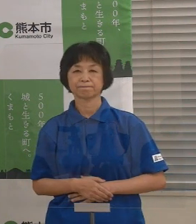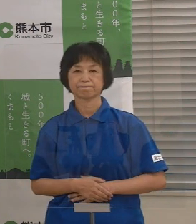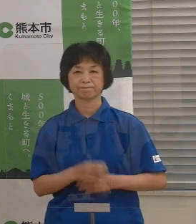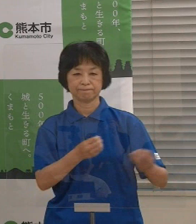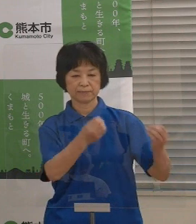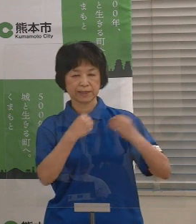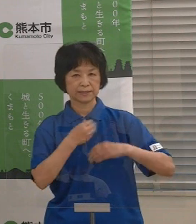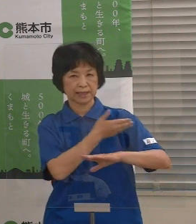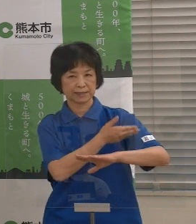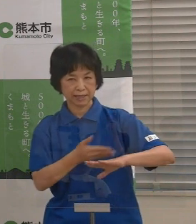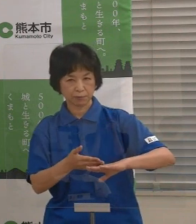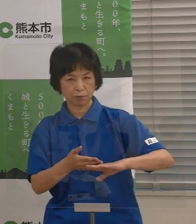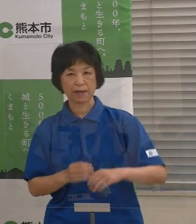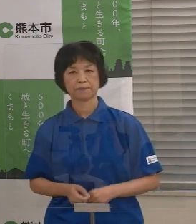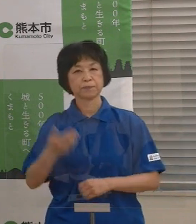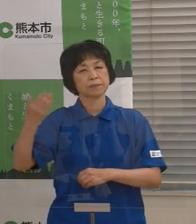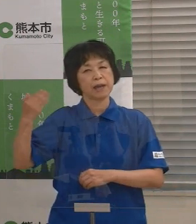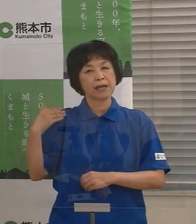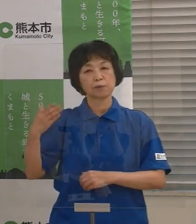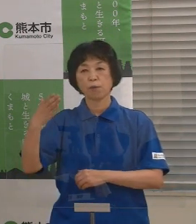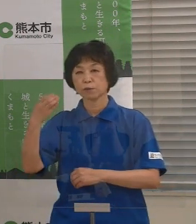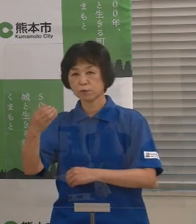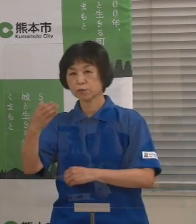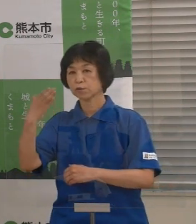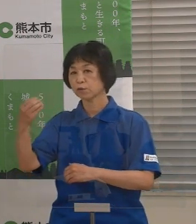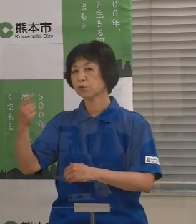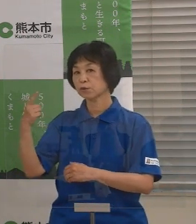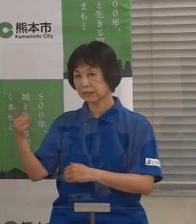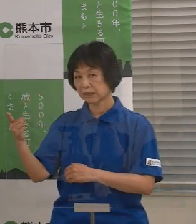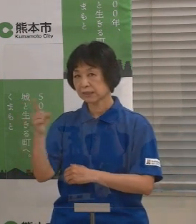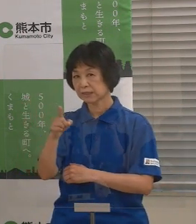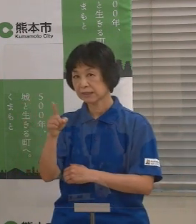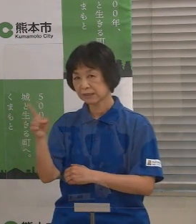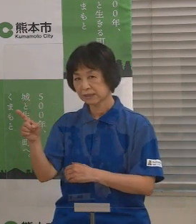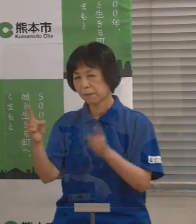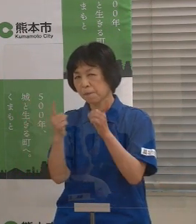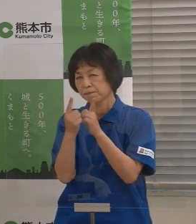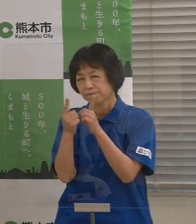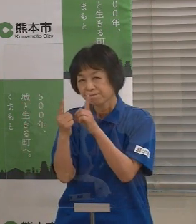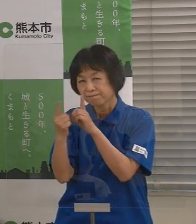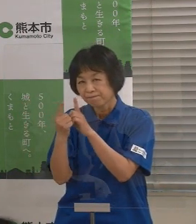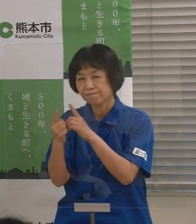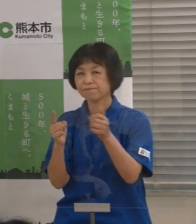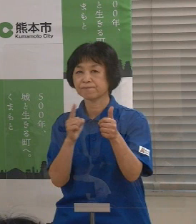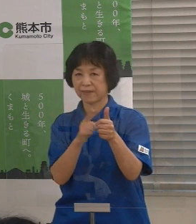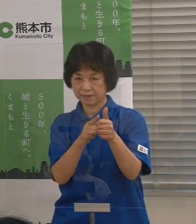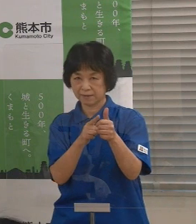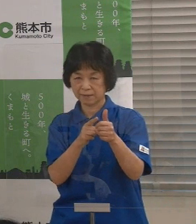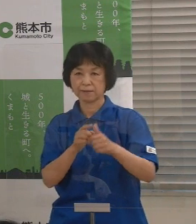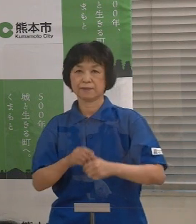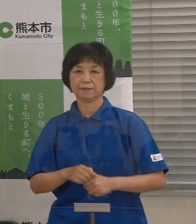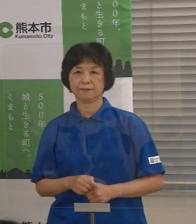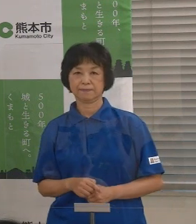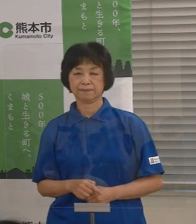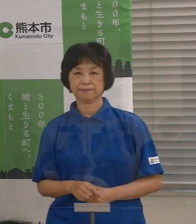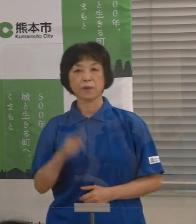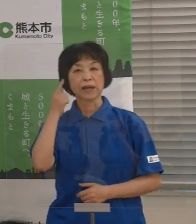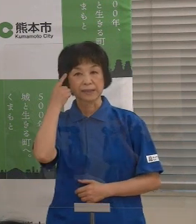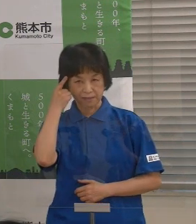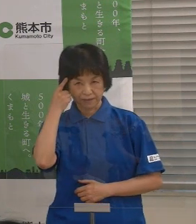路は90例目および91例目の方の濃厚接触者というふうに考えております